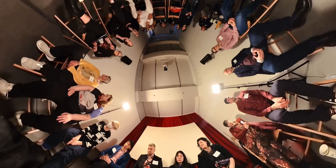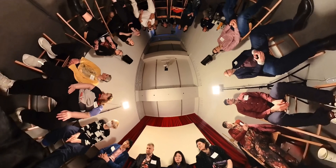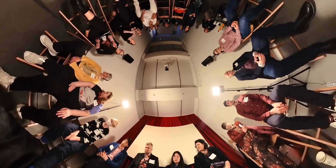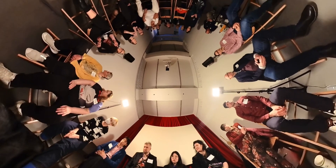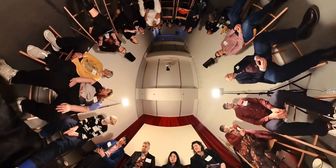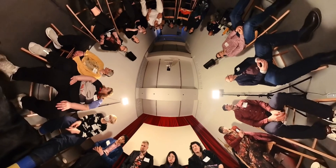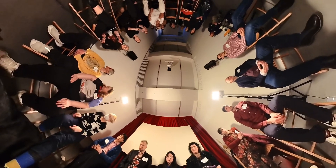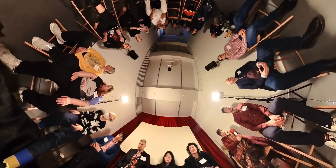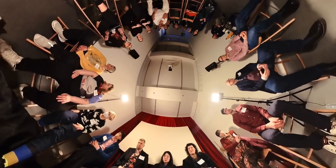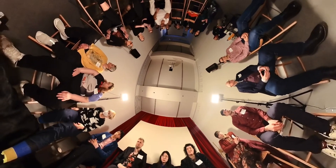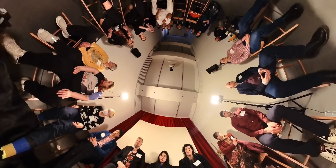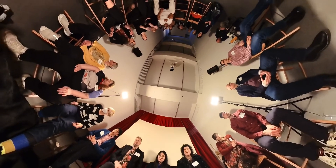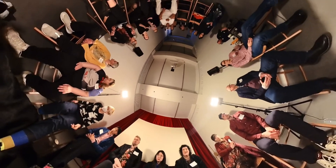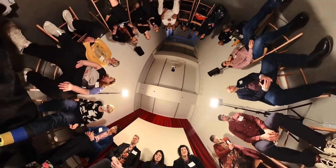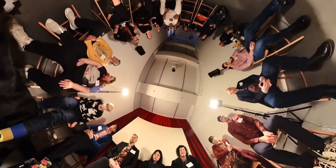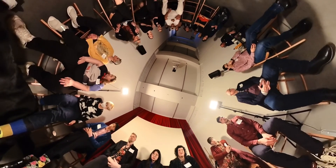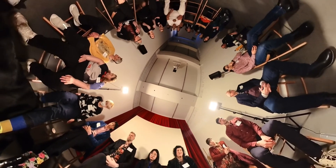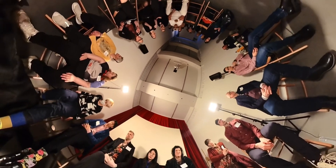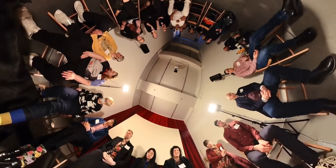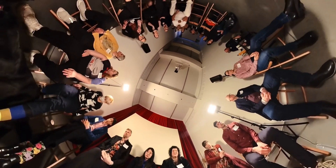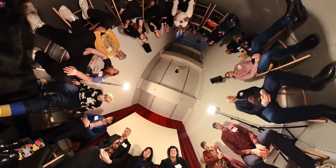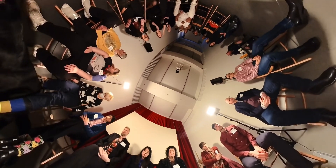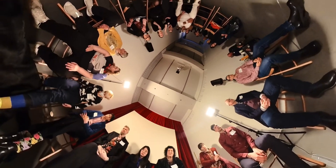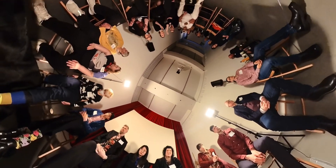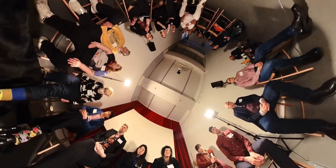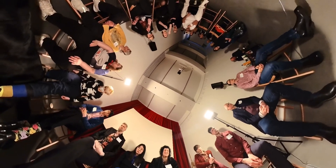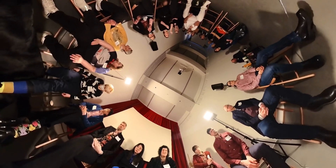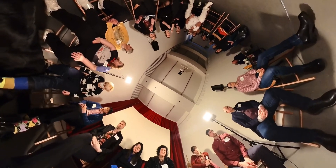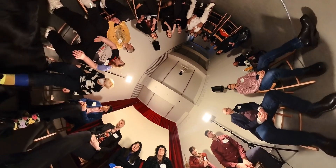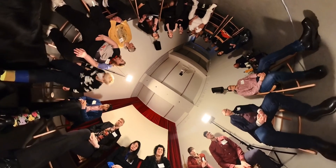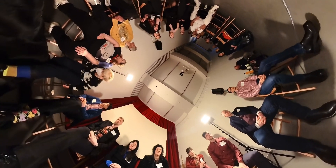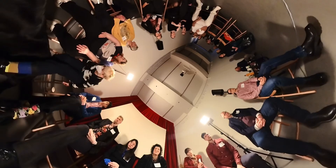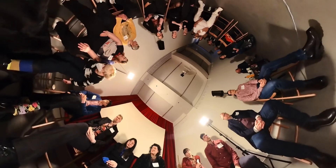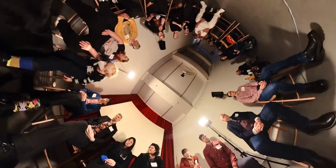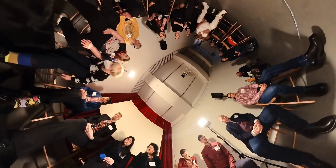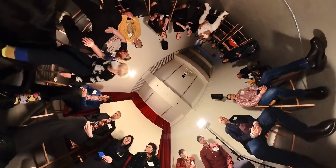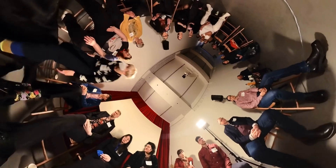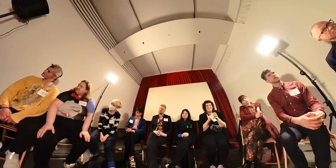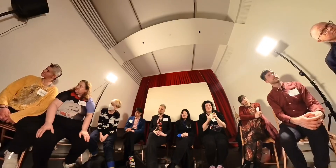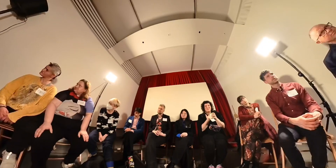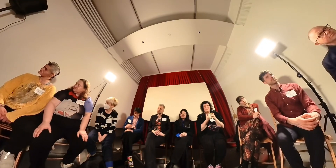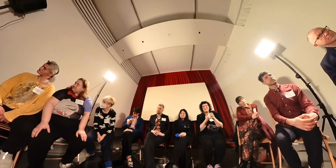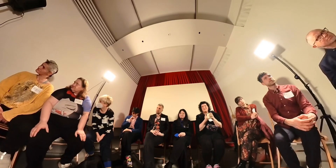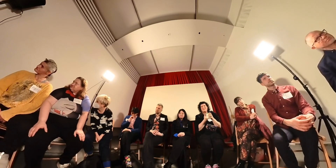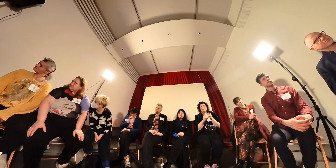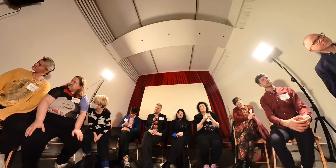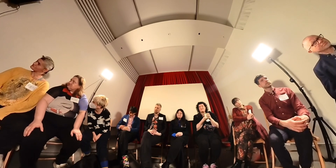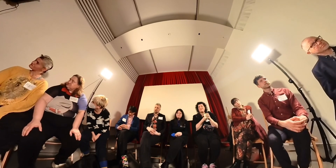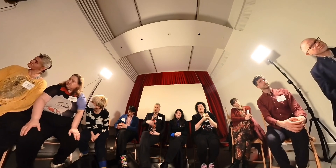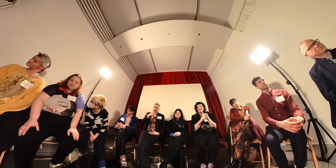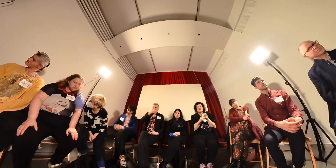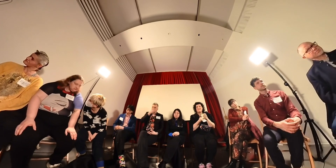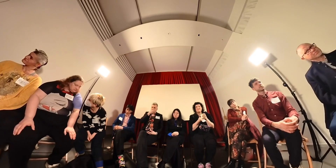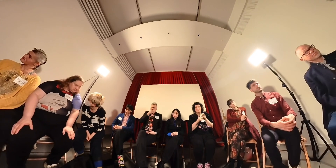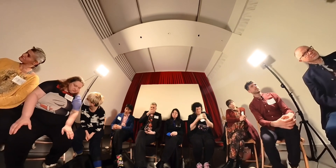dělala, že když vlastně se chceme opravdu jako o něčem bavit, tak aby jsme se